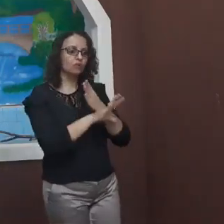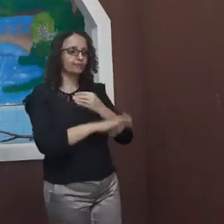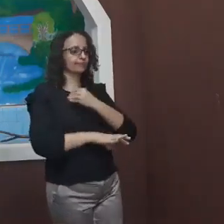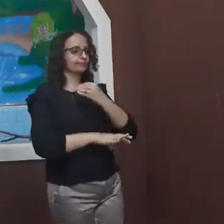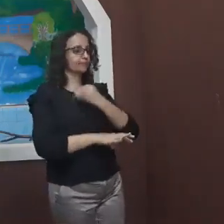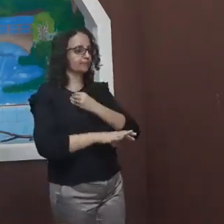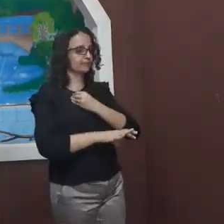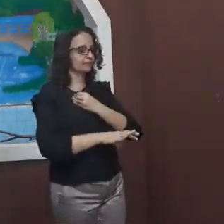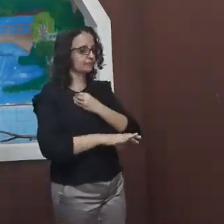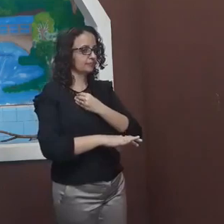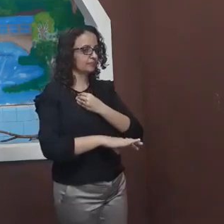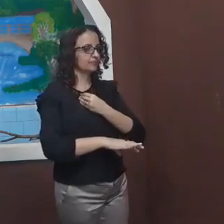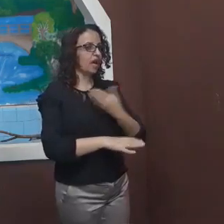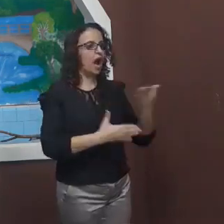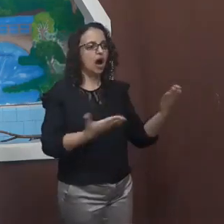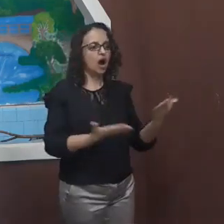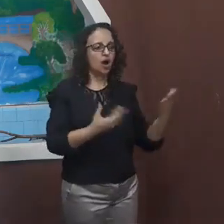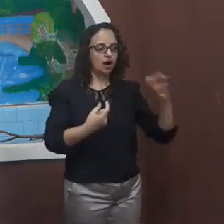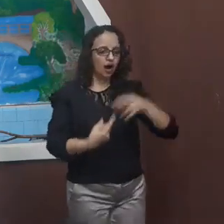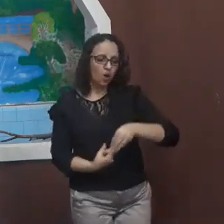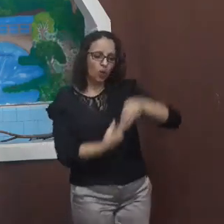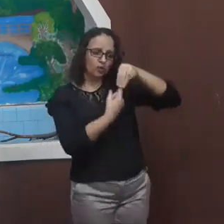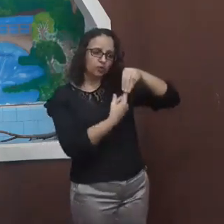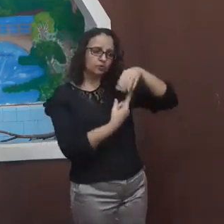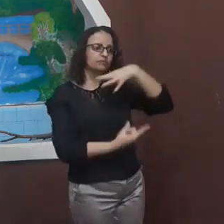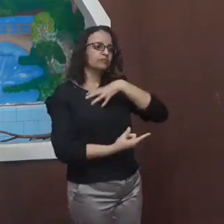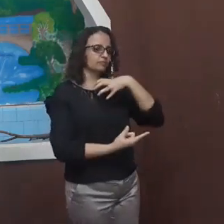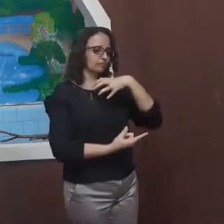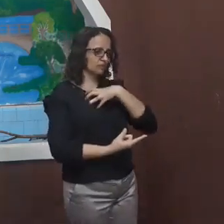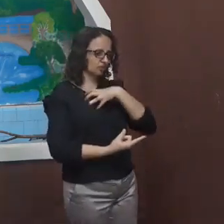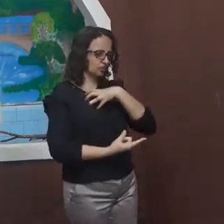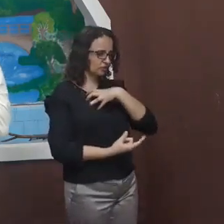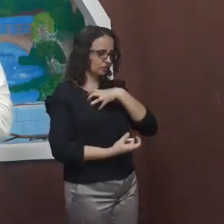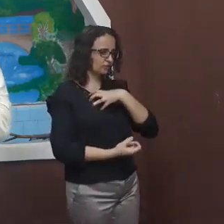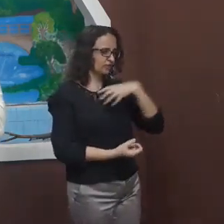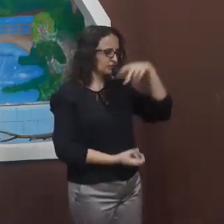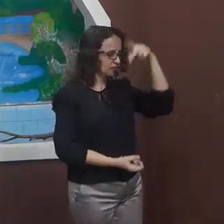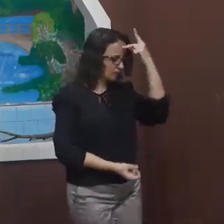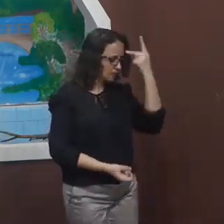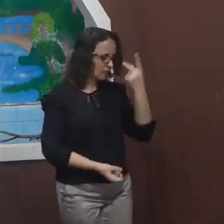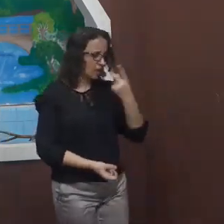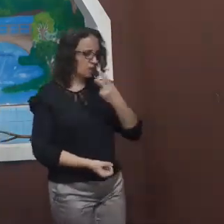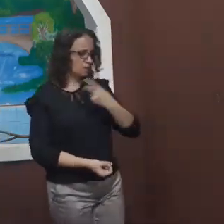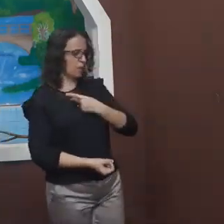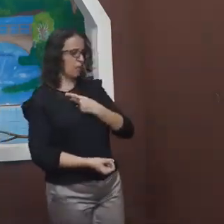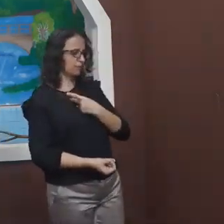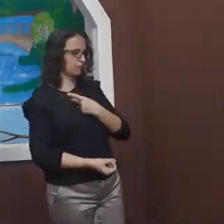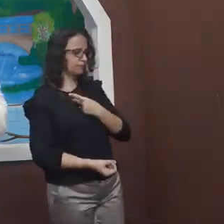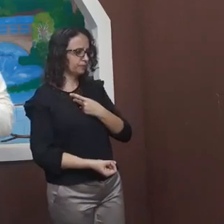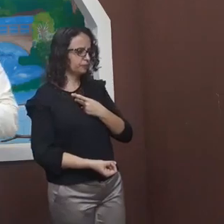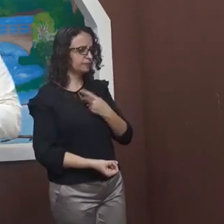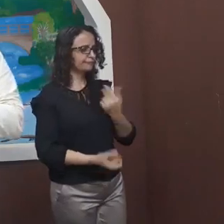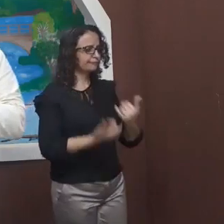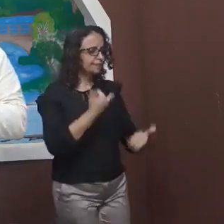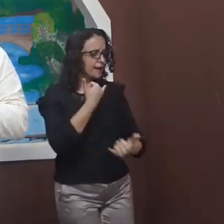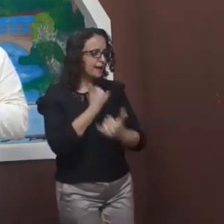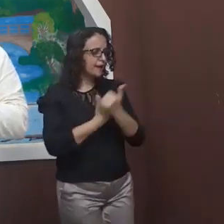Irmãos, a única maneira da minha pessoa não cair na cilada do